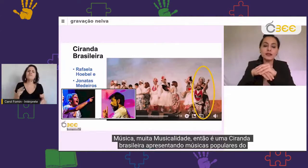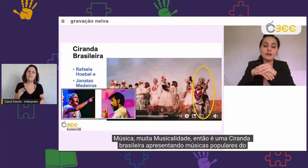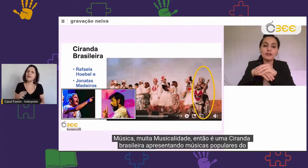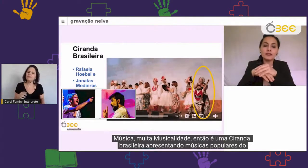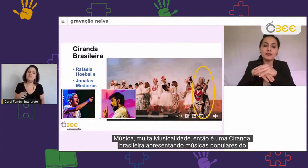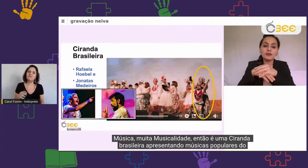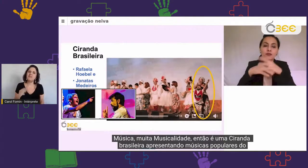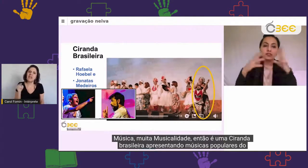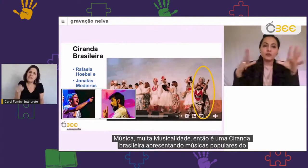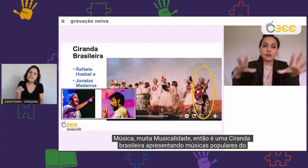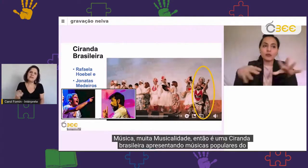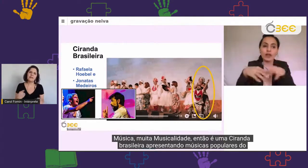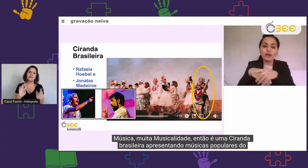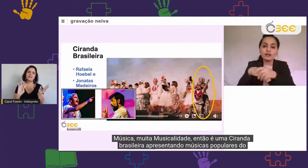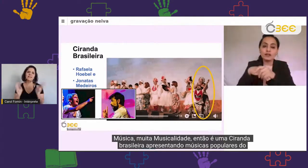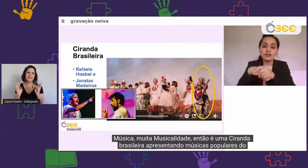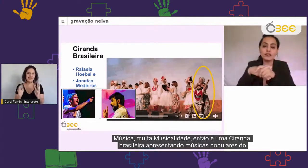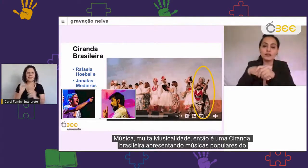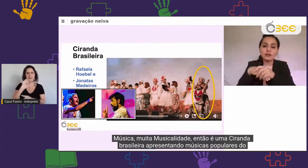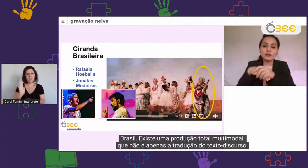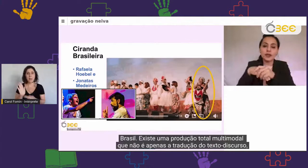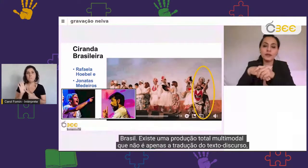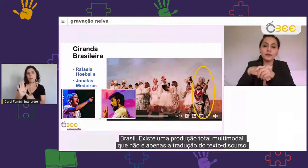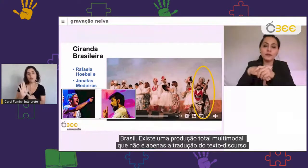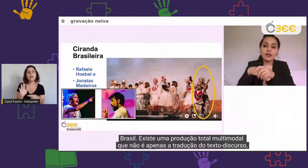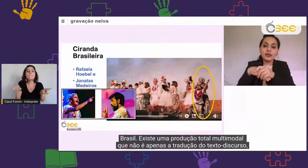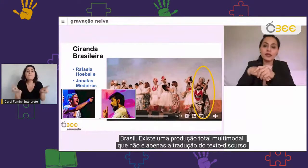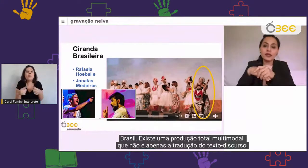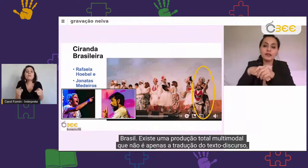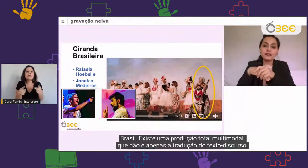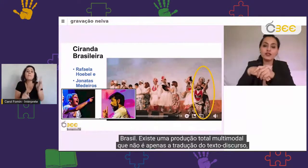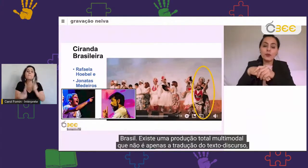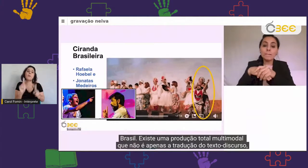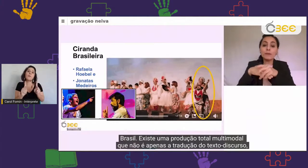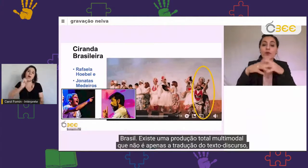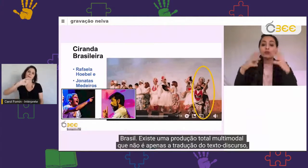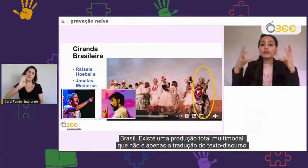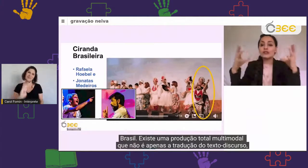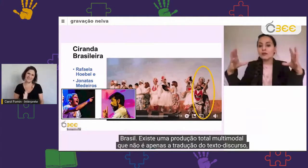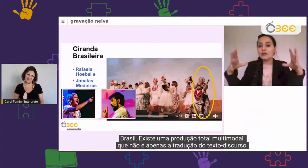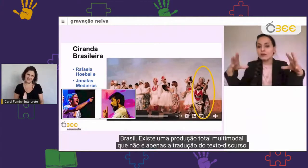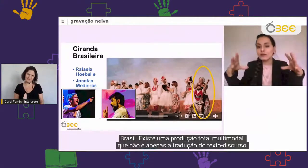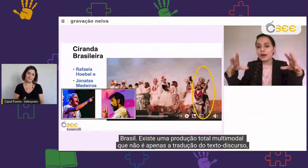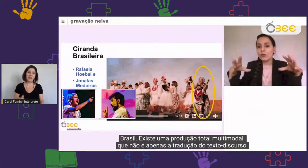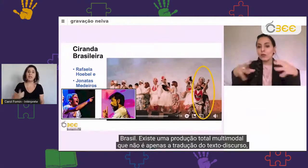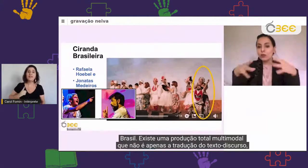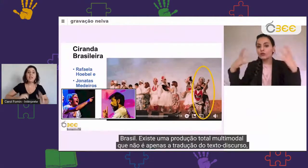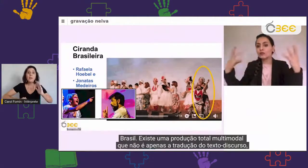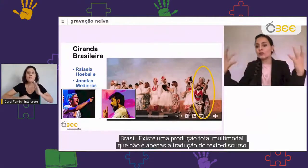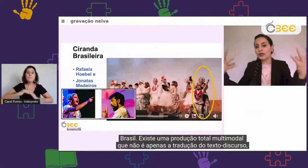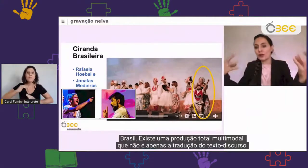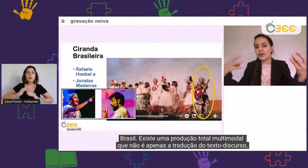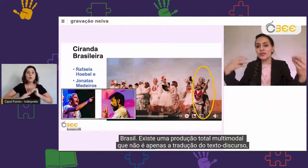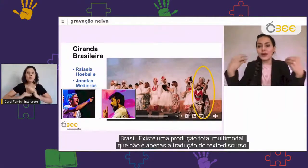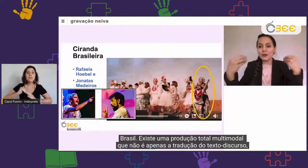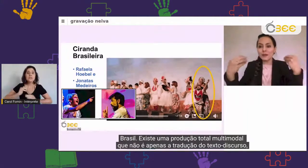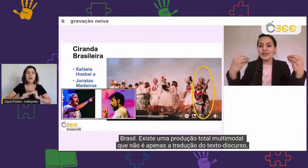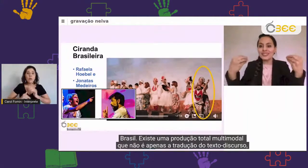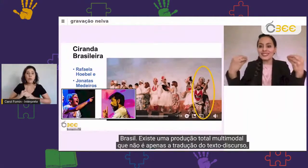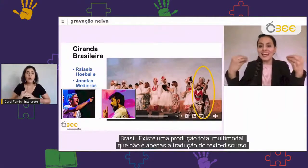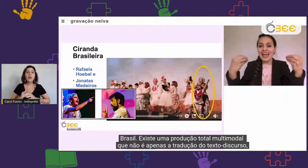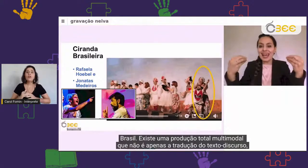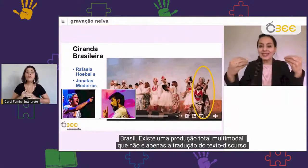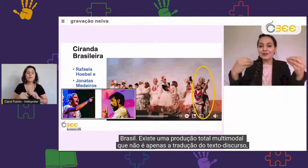Brasileira, né, apresentando músicas populares do Brasil também. Existe uma produção total, multimodal, que